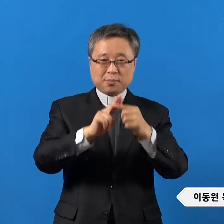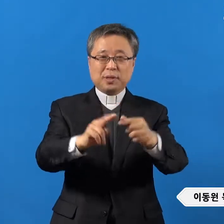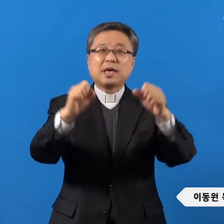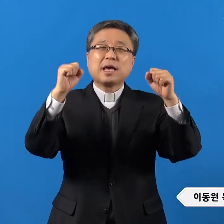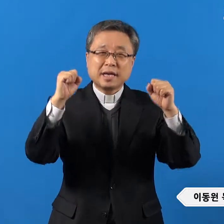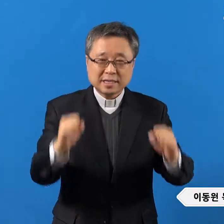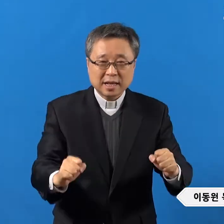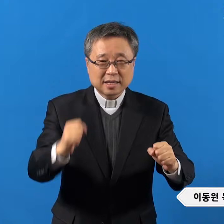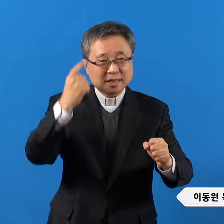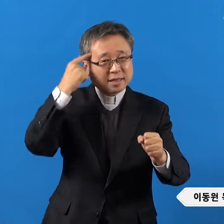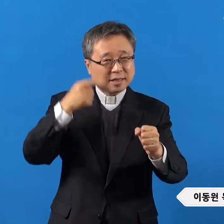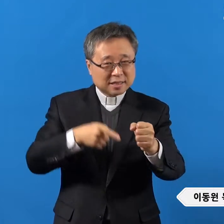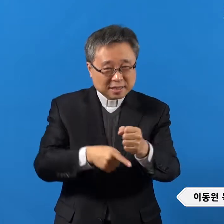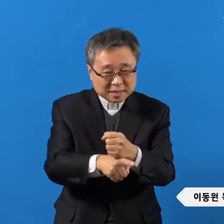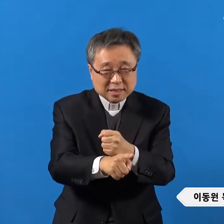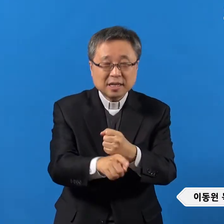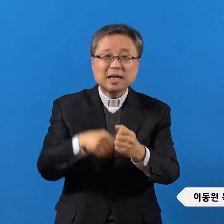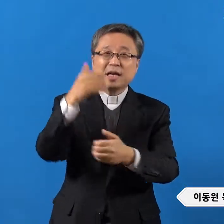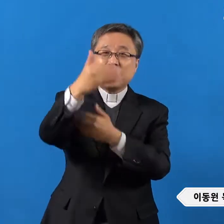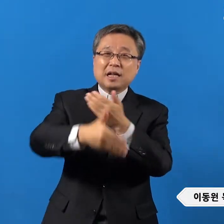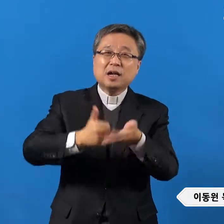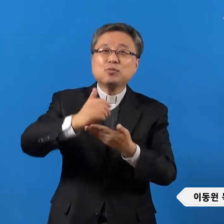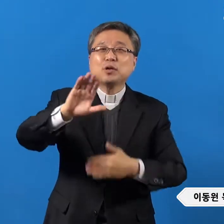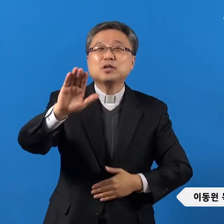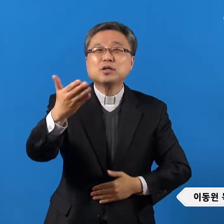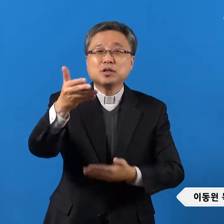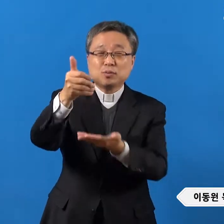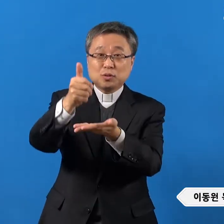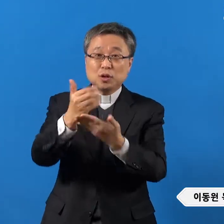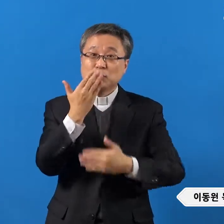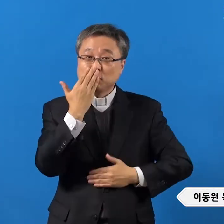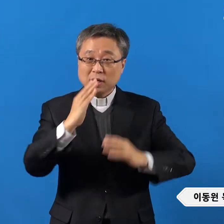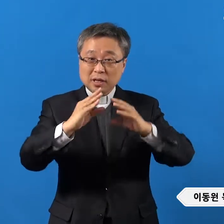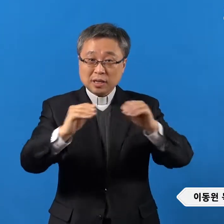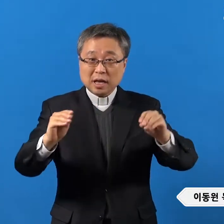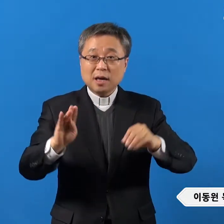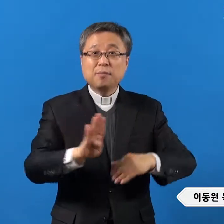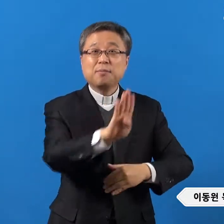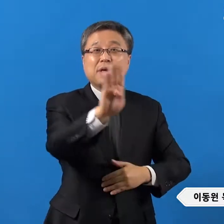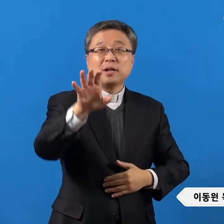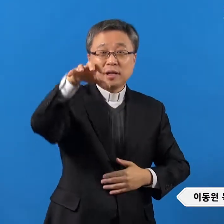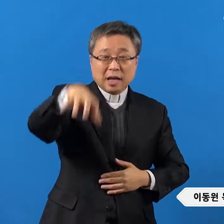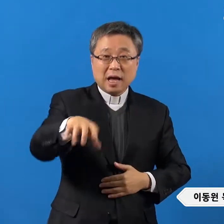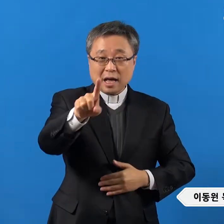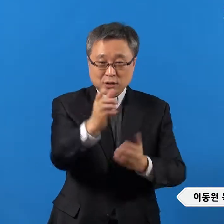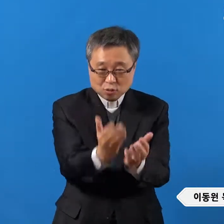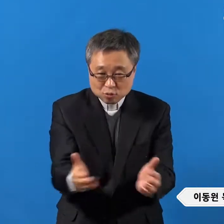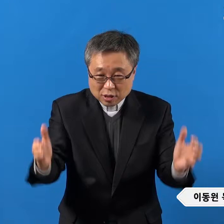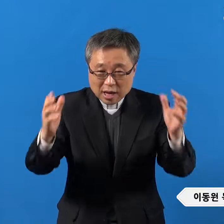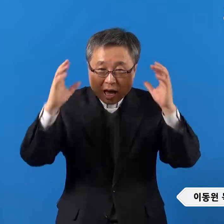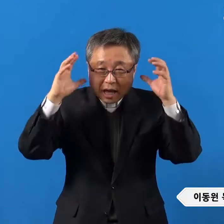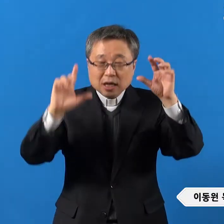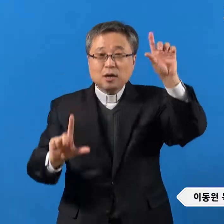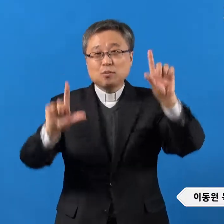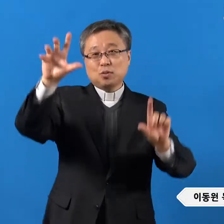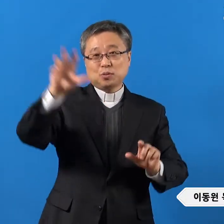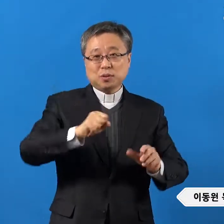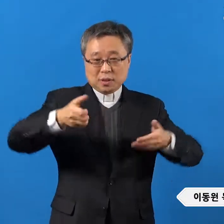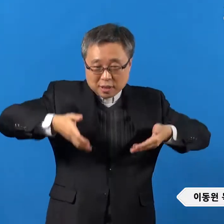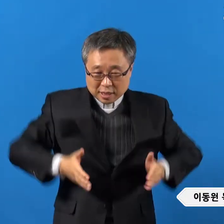계시다는 뜻입니다. 하나님이신 그분이 유대 땅 베들레헴 한 구유의 아기의 모습으로 태어났을 때 그